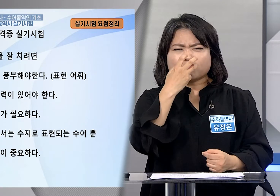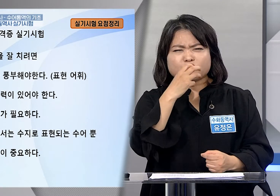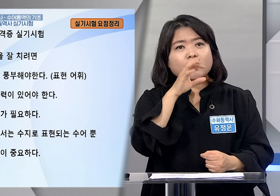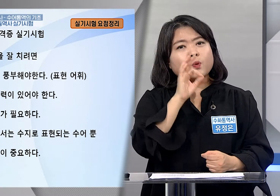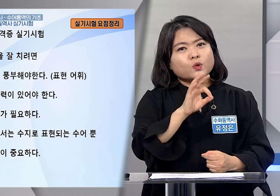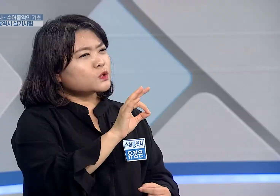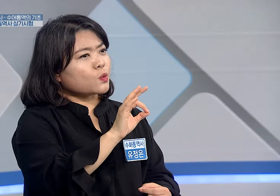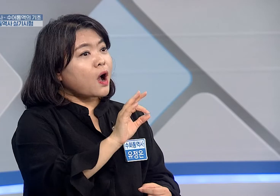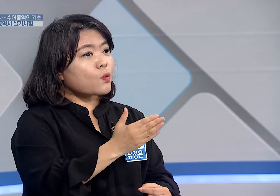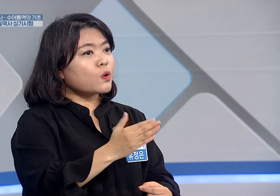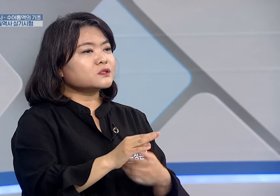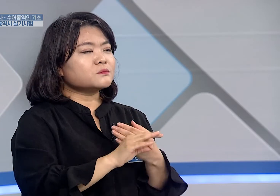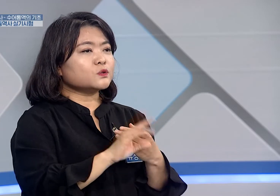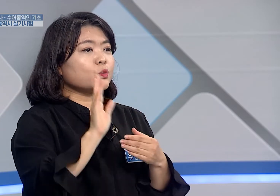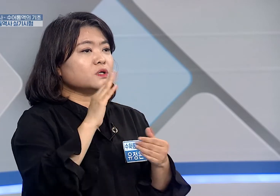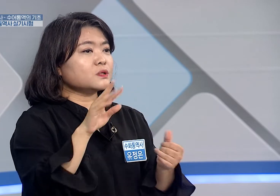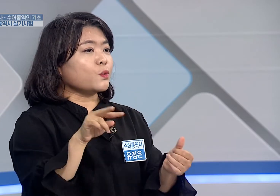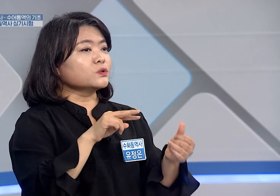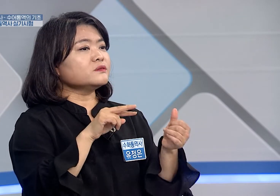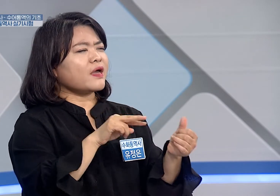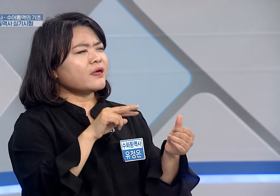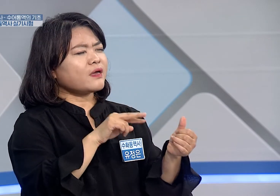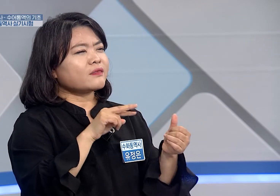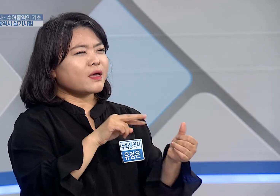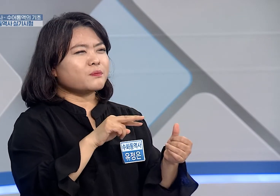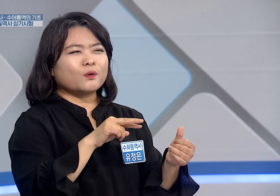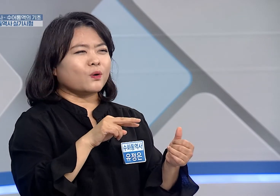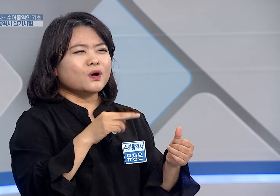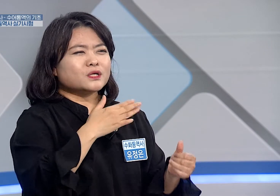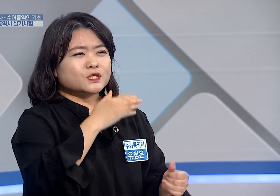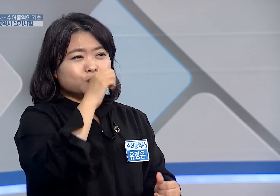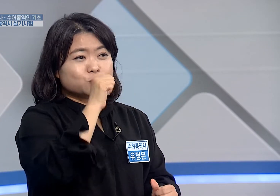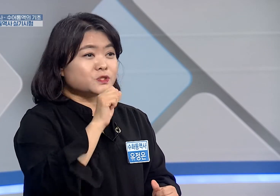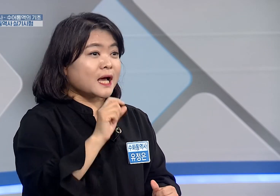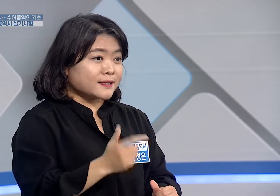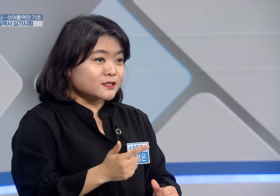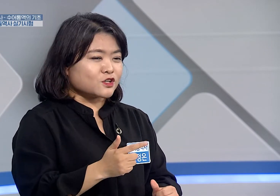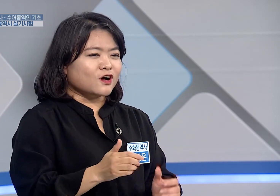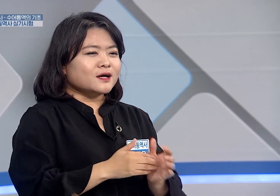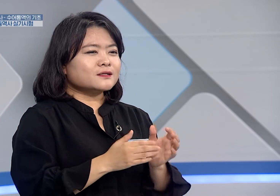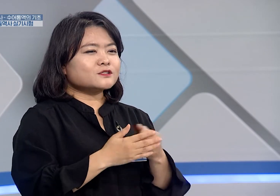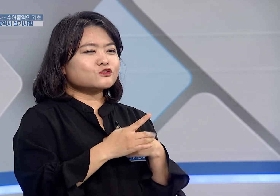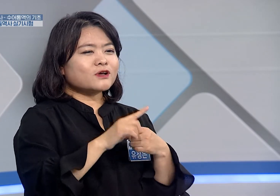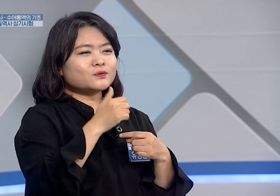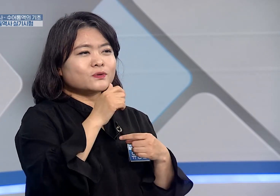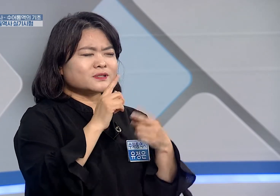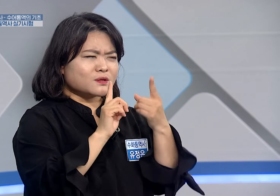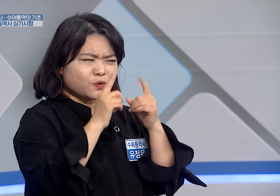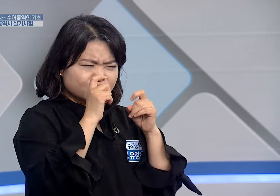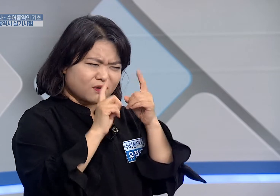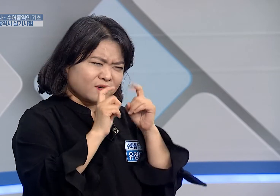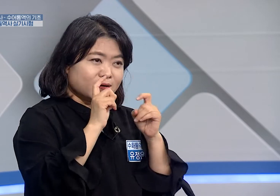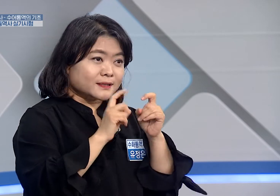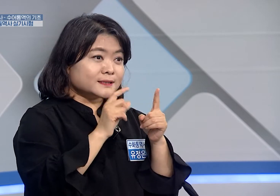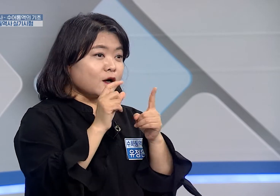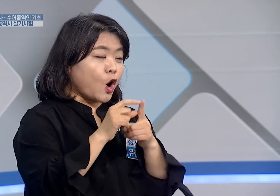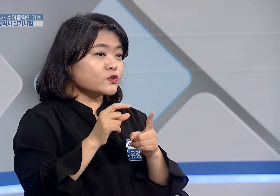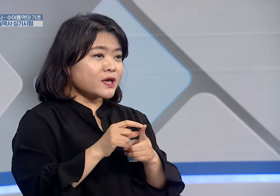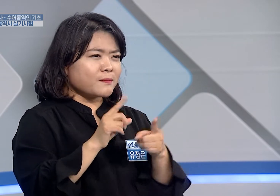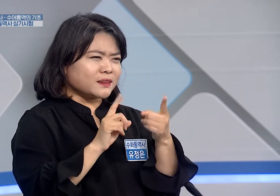우울해 보이기도 하고 그러면 농인이 보는 내내 별로 기분이 좋지 않겠죠. 그래서 수화 통역상은 표정, 그 어휘에 맞는